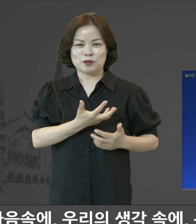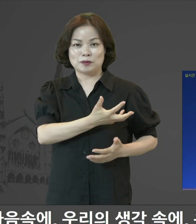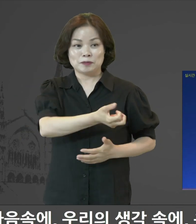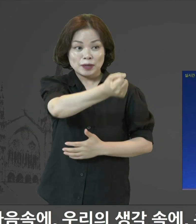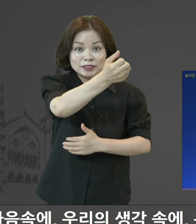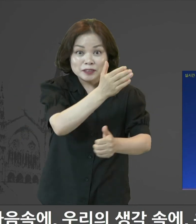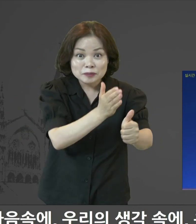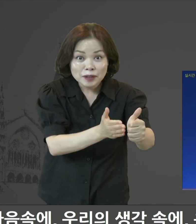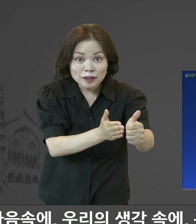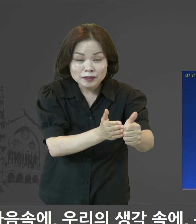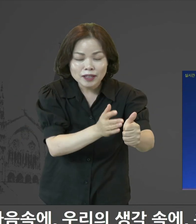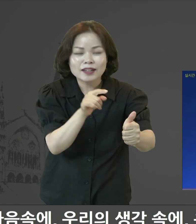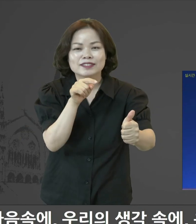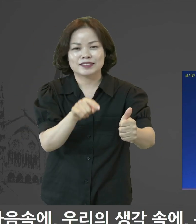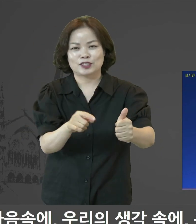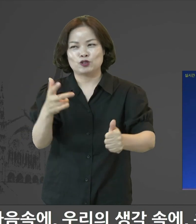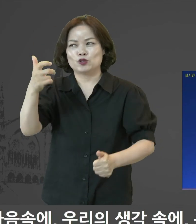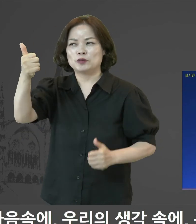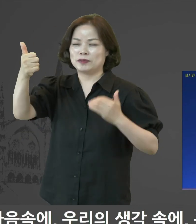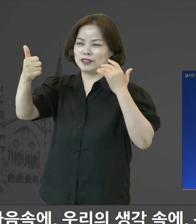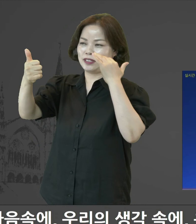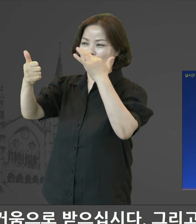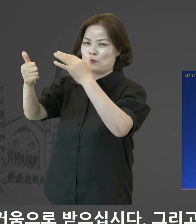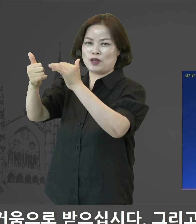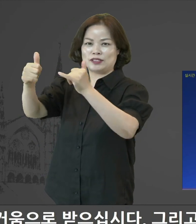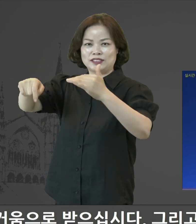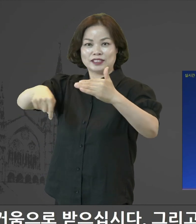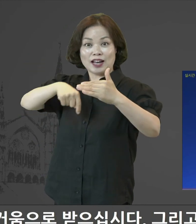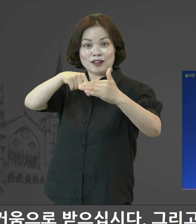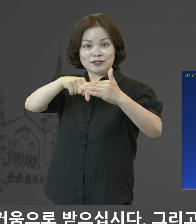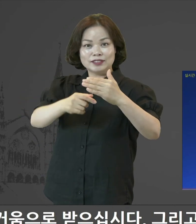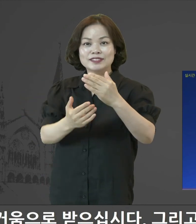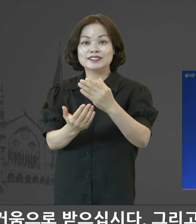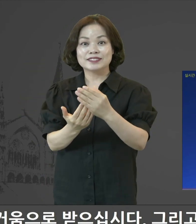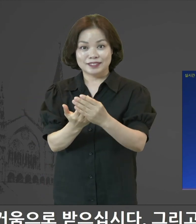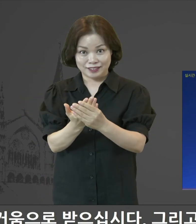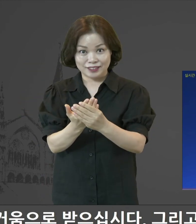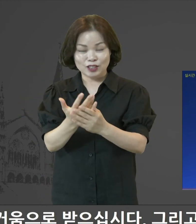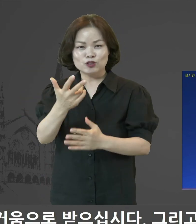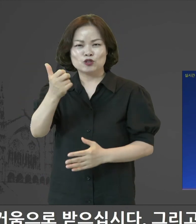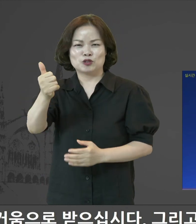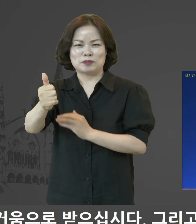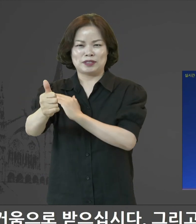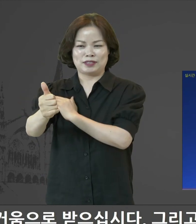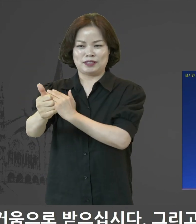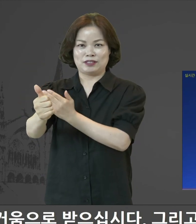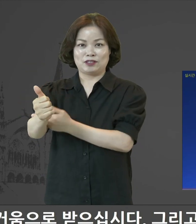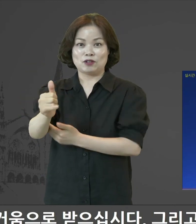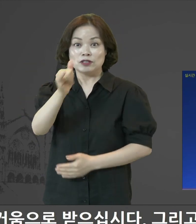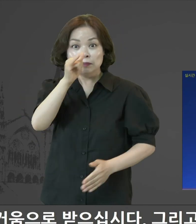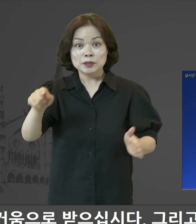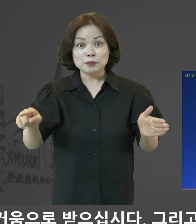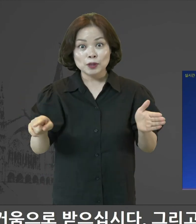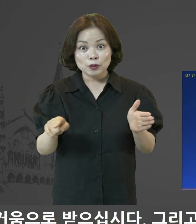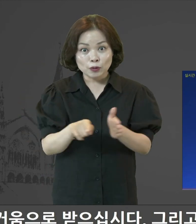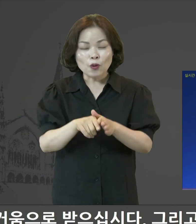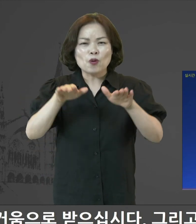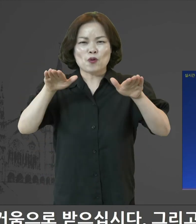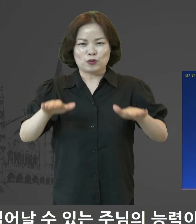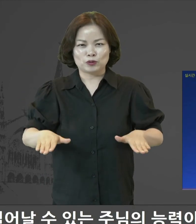받으십시다. 그리고 그것이 주님을 사모하는 자 가운데 일어날 수 있는 주님의 능력이 있음을 믿고